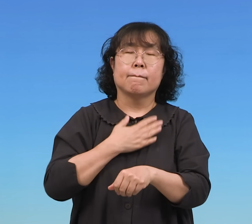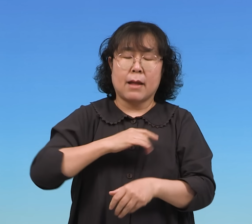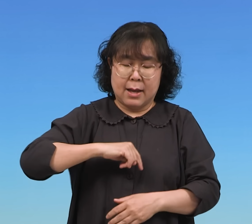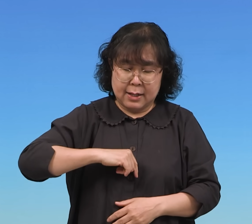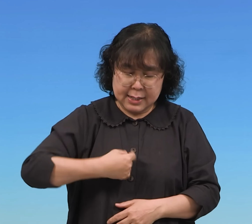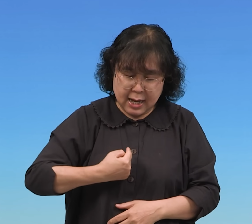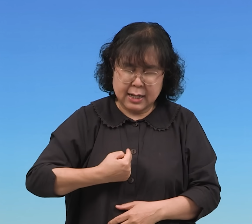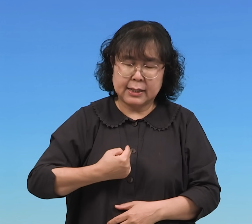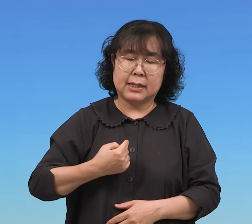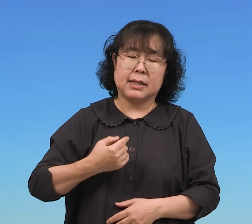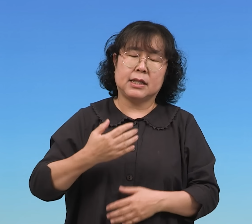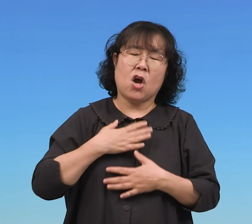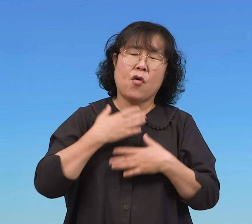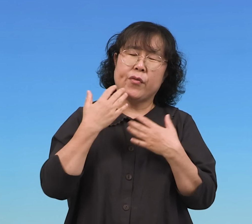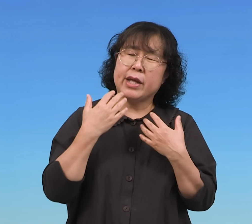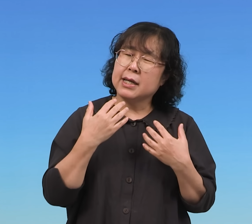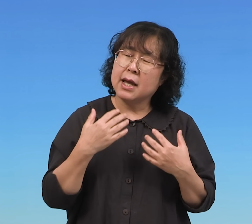자신 연약해